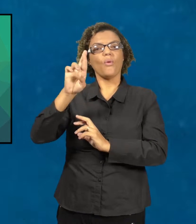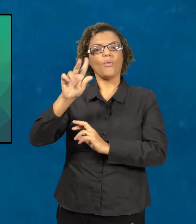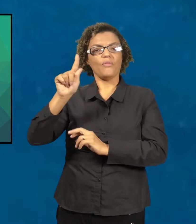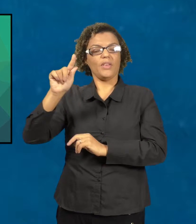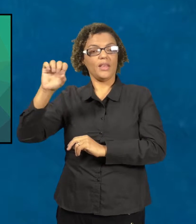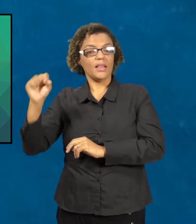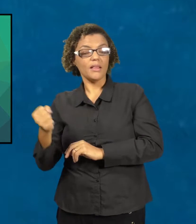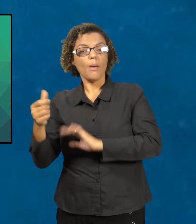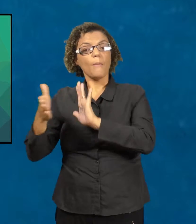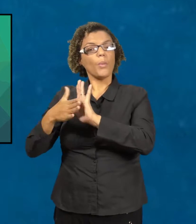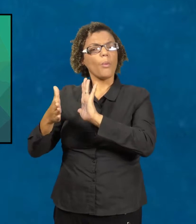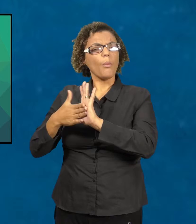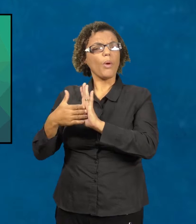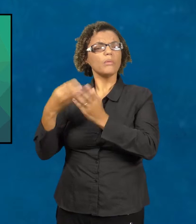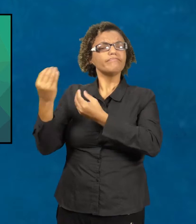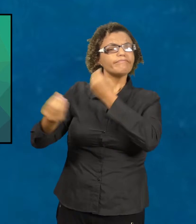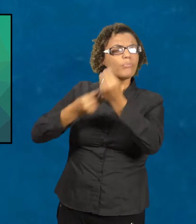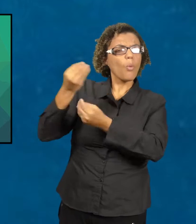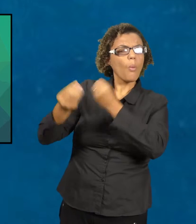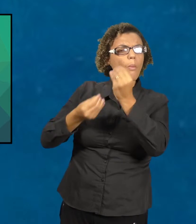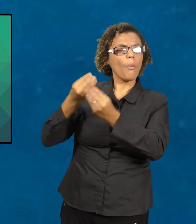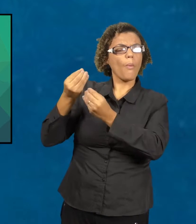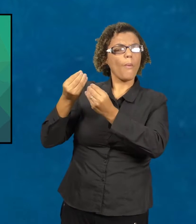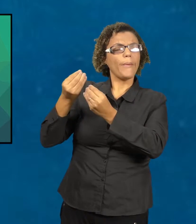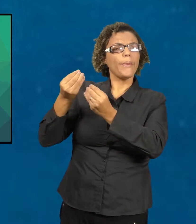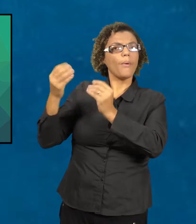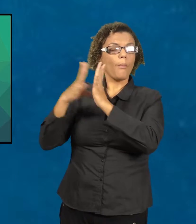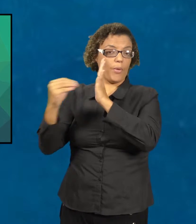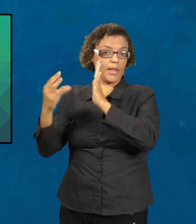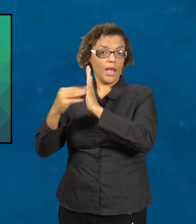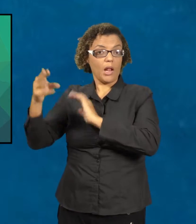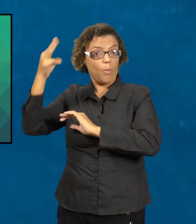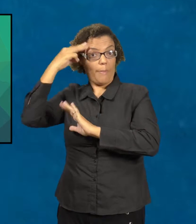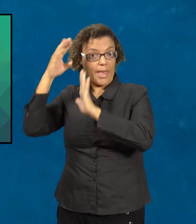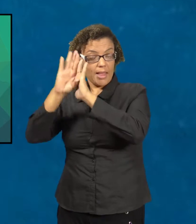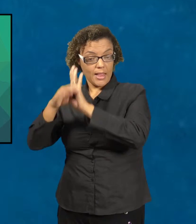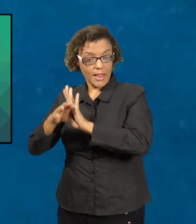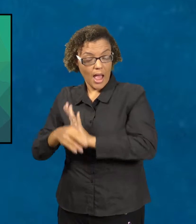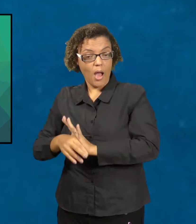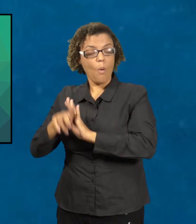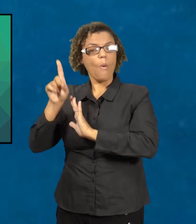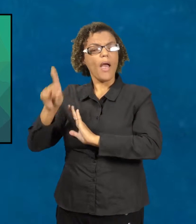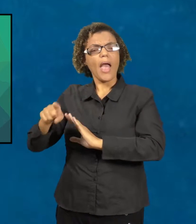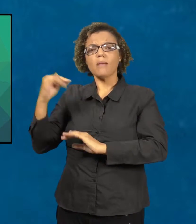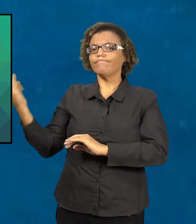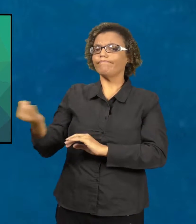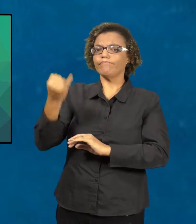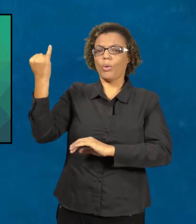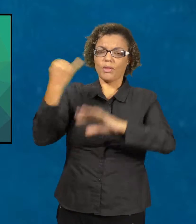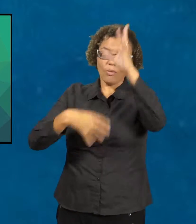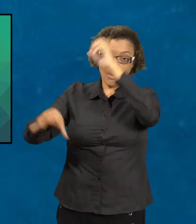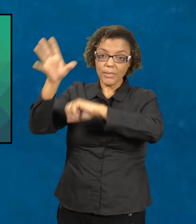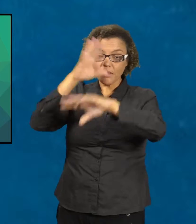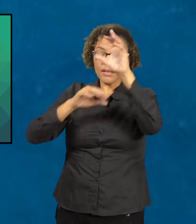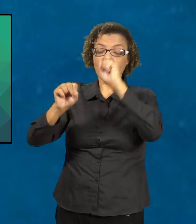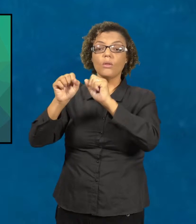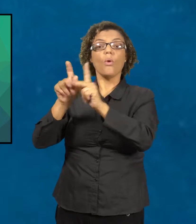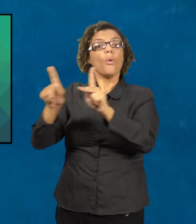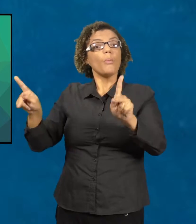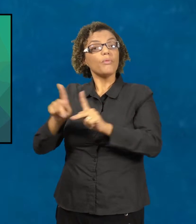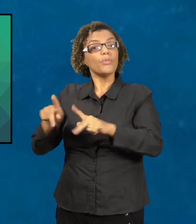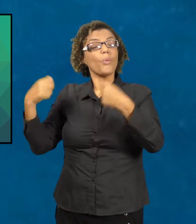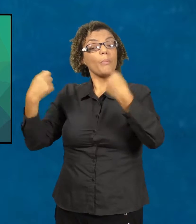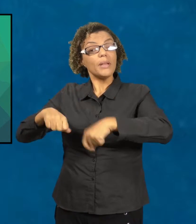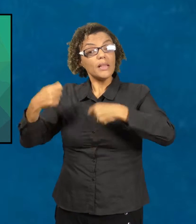essenciais para as deduções durante o aprendizado, o professor tem que ter especial cuidado ao propor a organização didática de uma